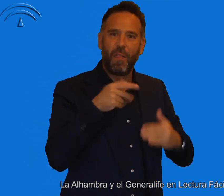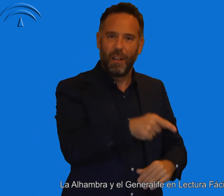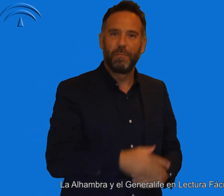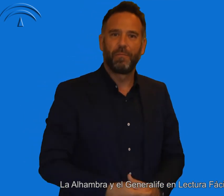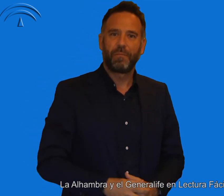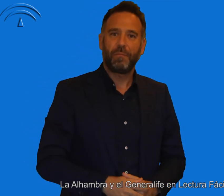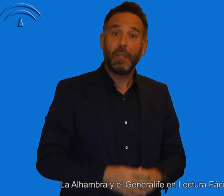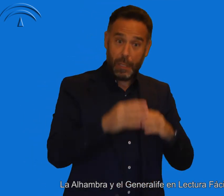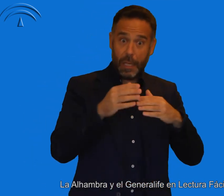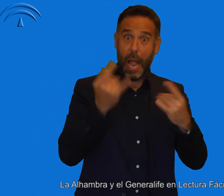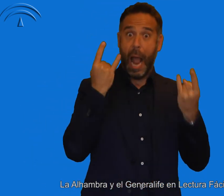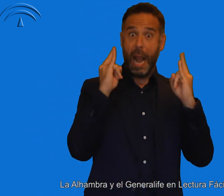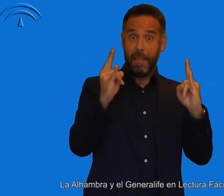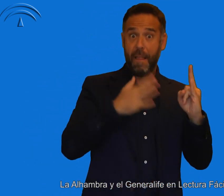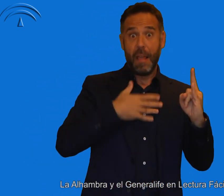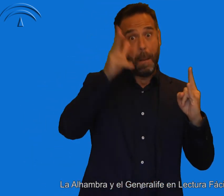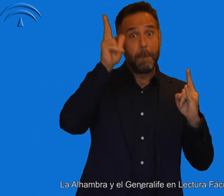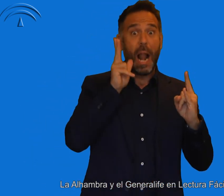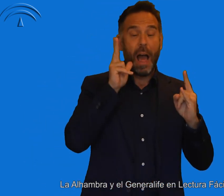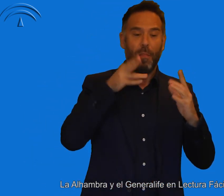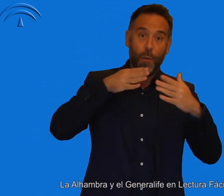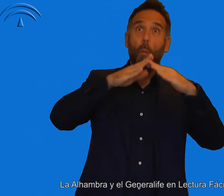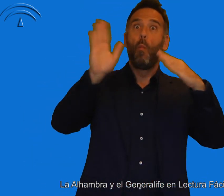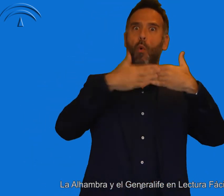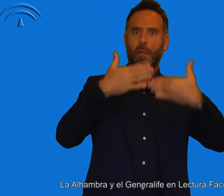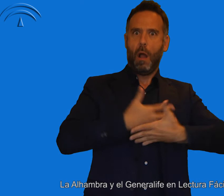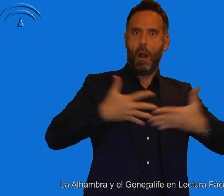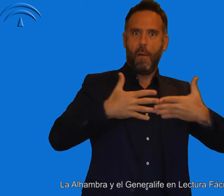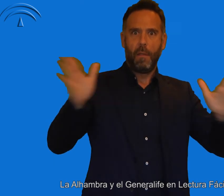Se sale de los jardines del palacio por una puerta grande. La casa de